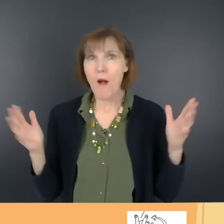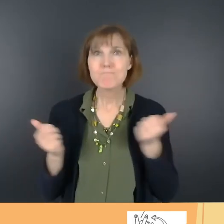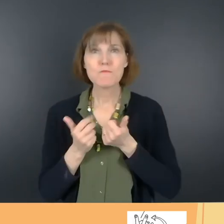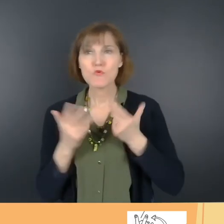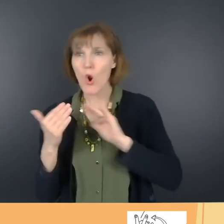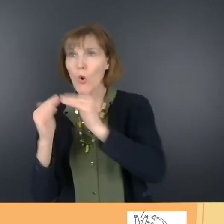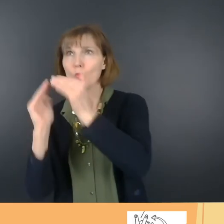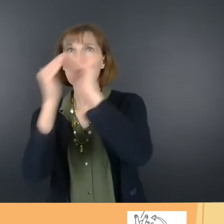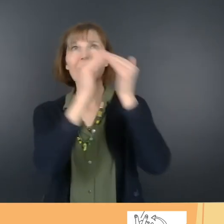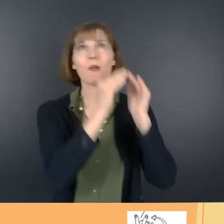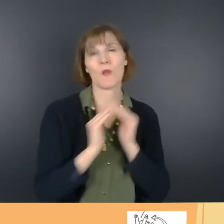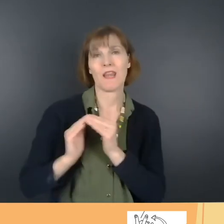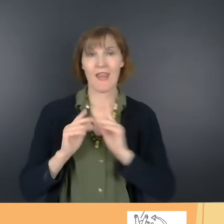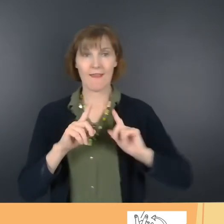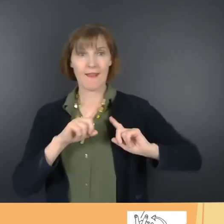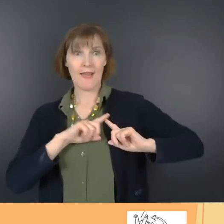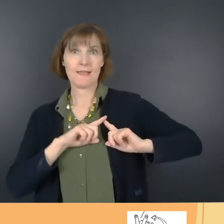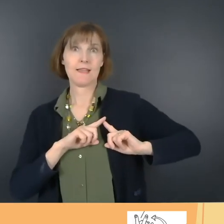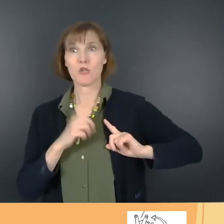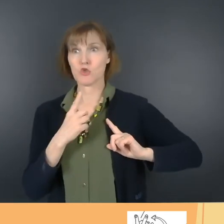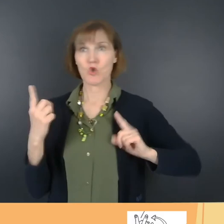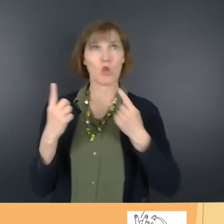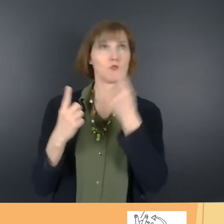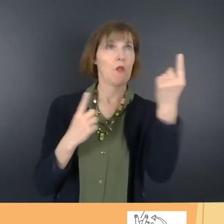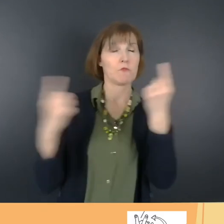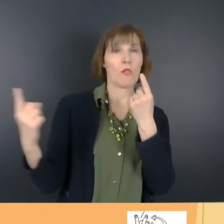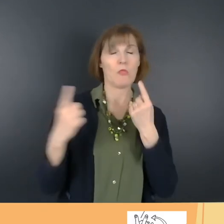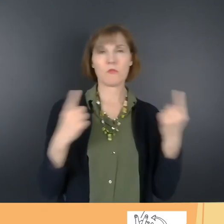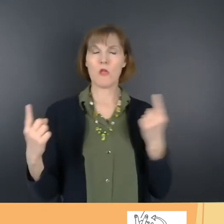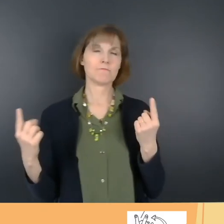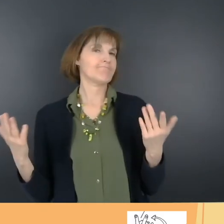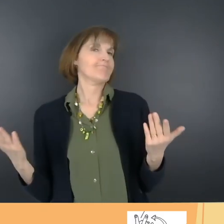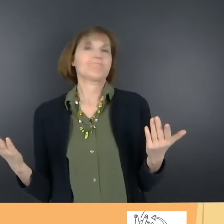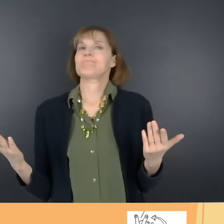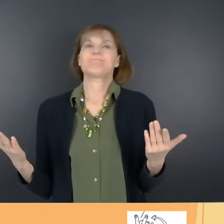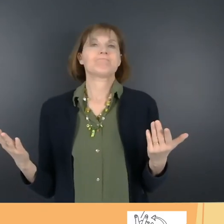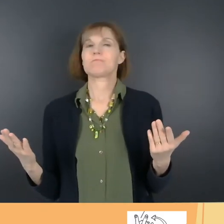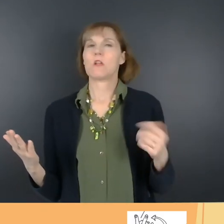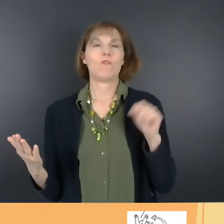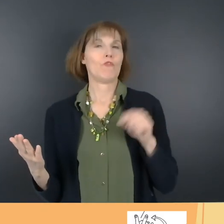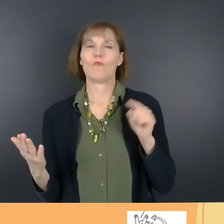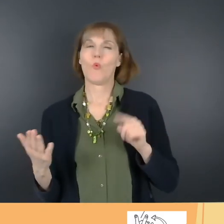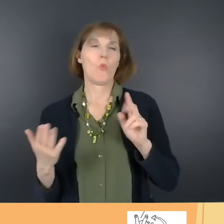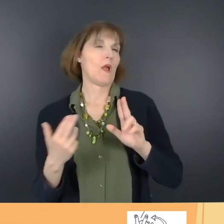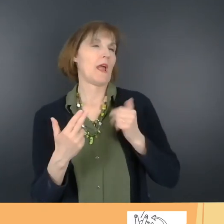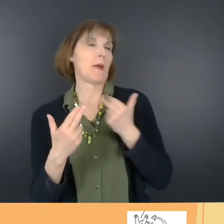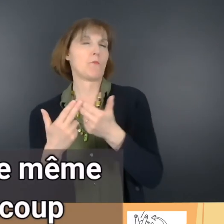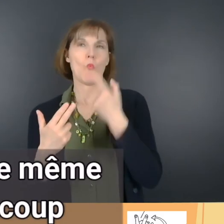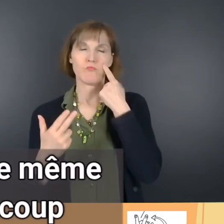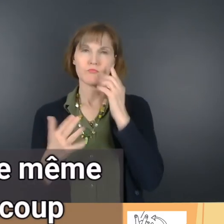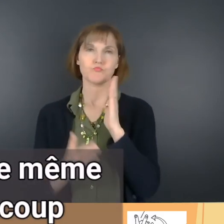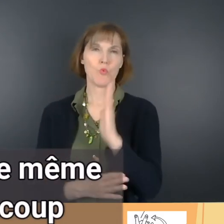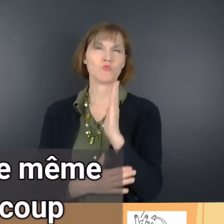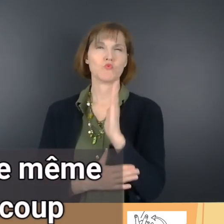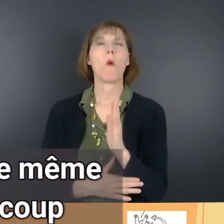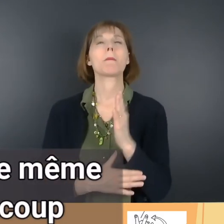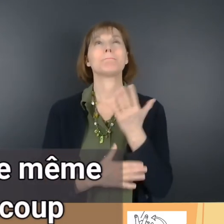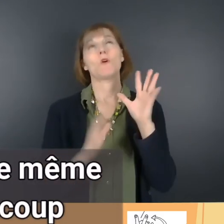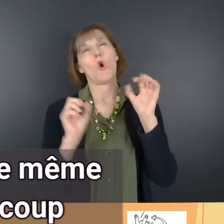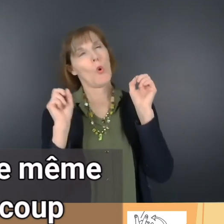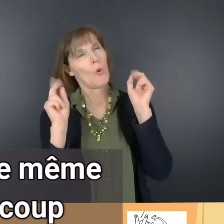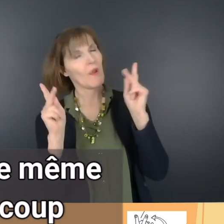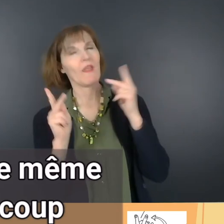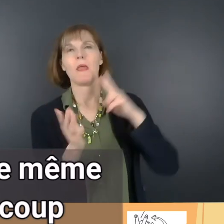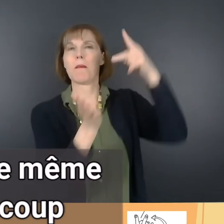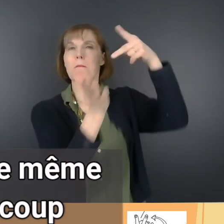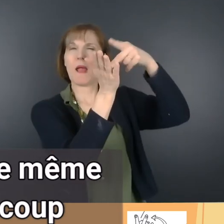qui sont vraiment démunies, isolées. Et je dirais qu'il faut répondre. À un moment donné, il faut répondre, même s'il y a beaucoup